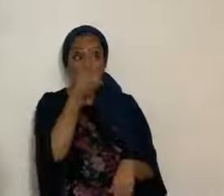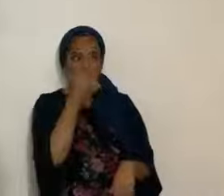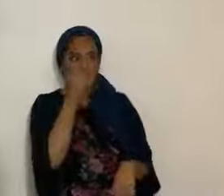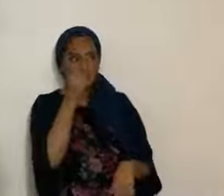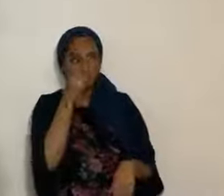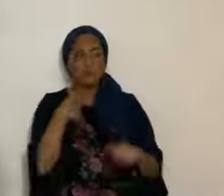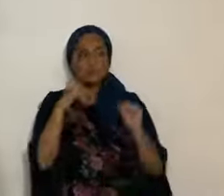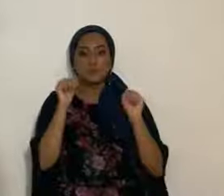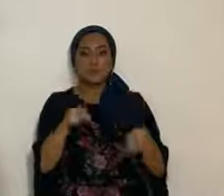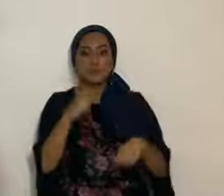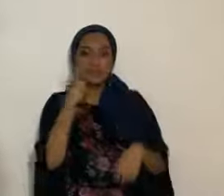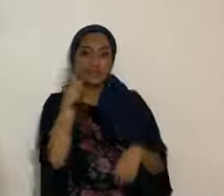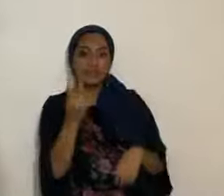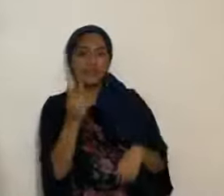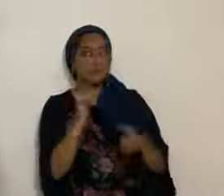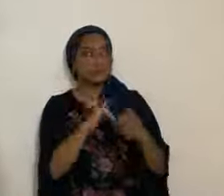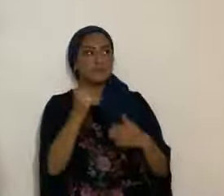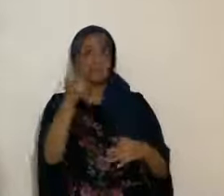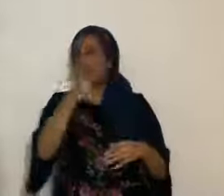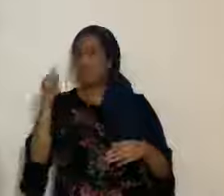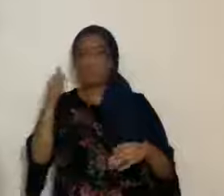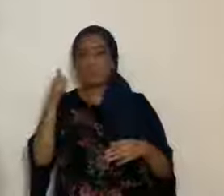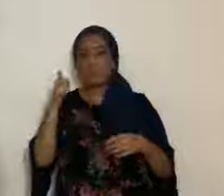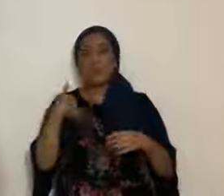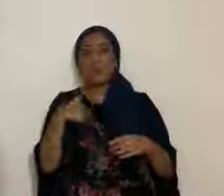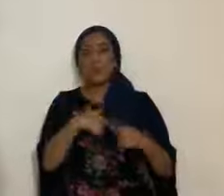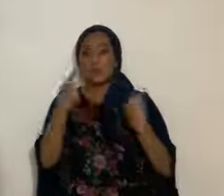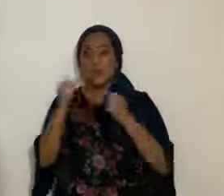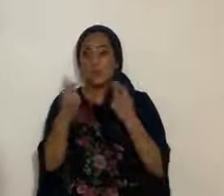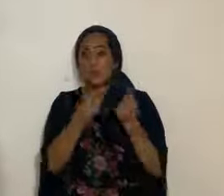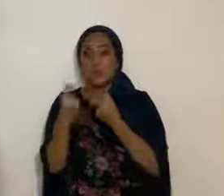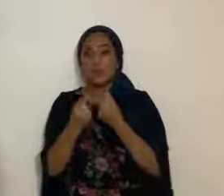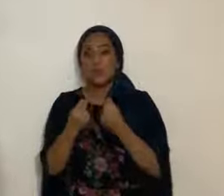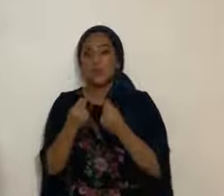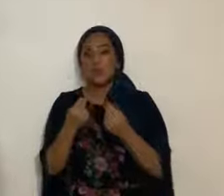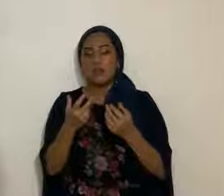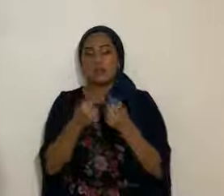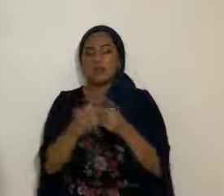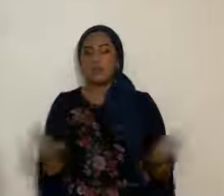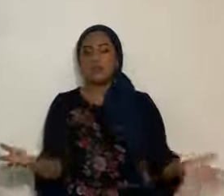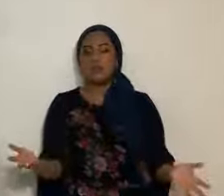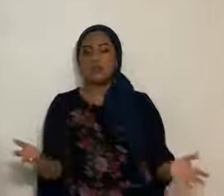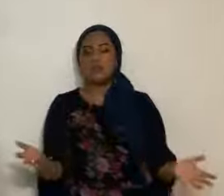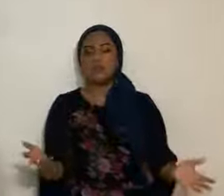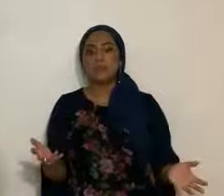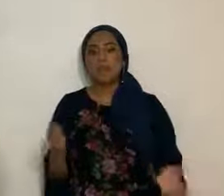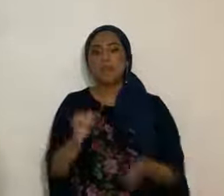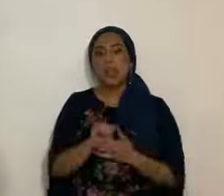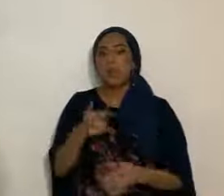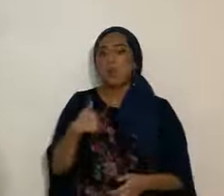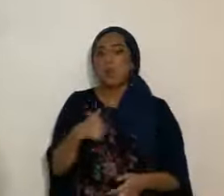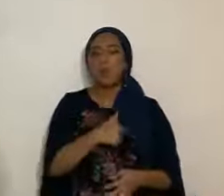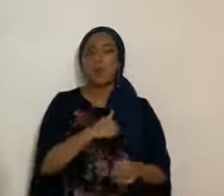podemos ver que cualquier esfuerzo que nosotros hagamos será siempre infructuoso, que nosotros siempre debemos esperar